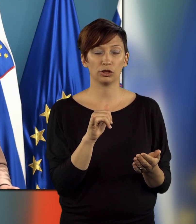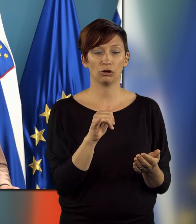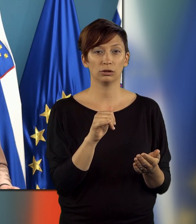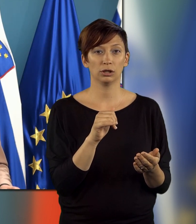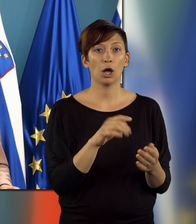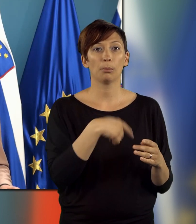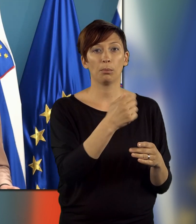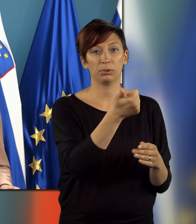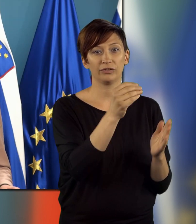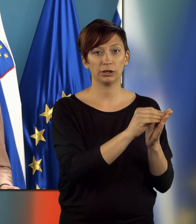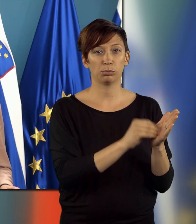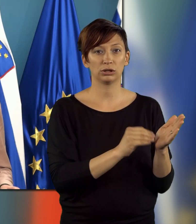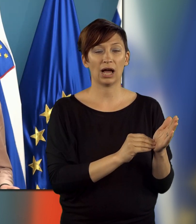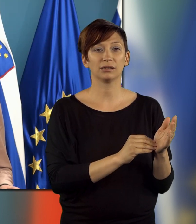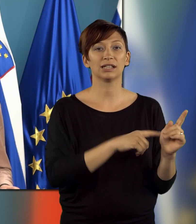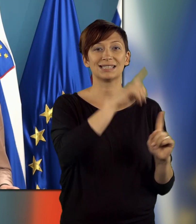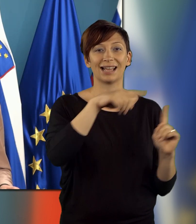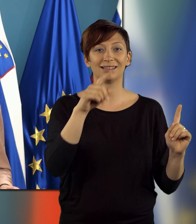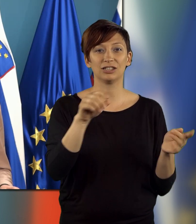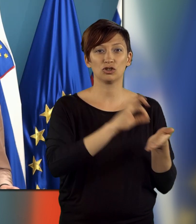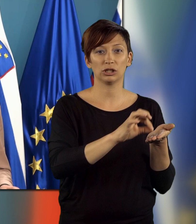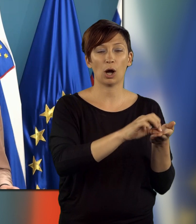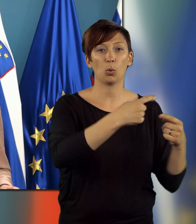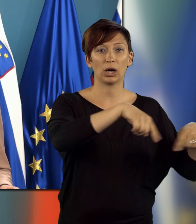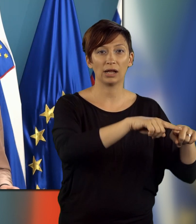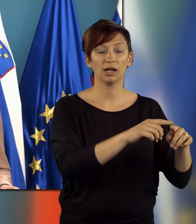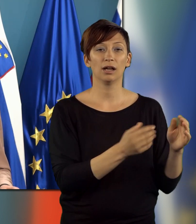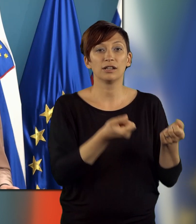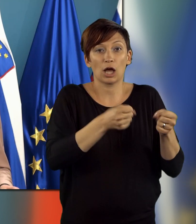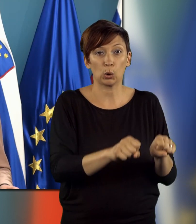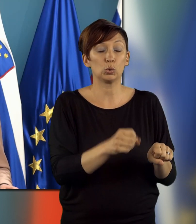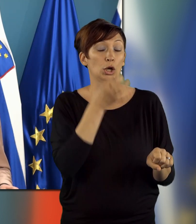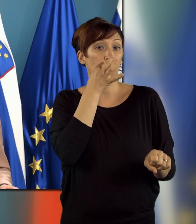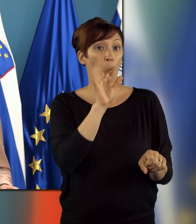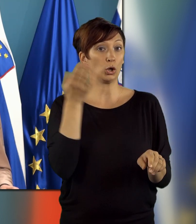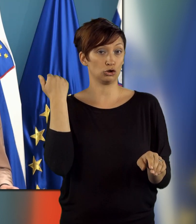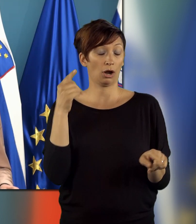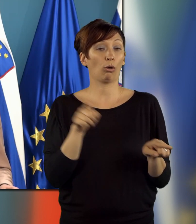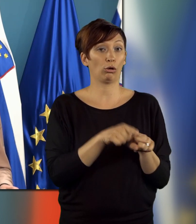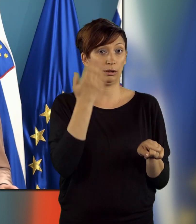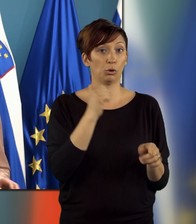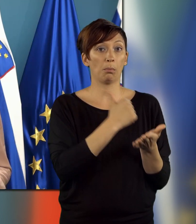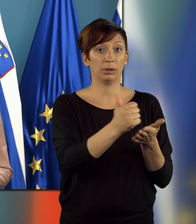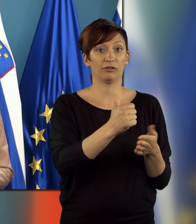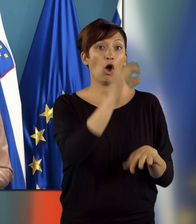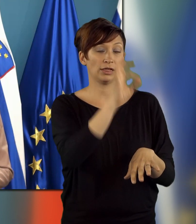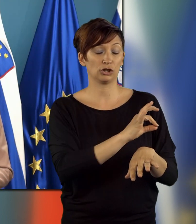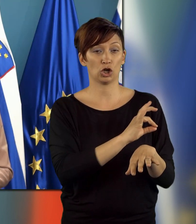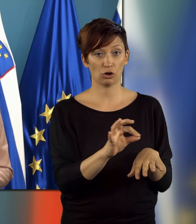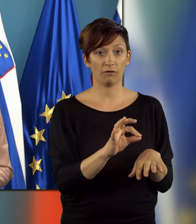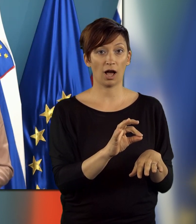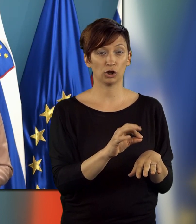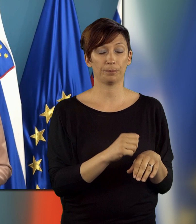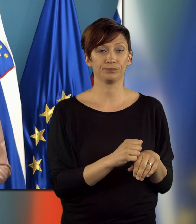leto po prvih podatkih Statističnega urada zaključili znatno bolje, kot je bilo prvotno